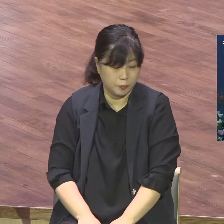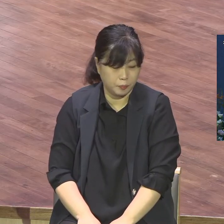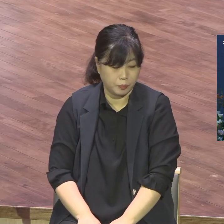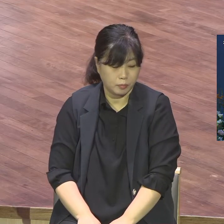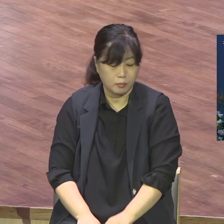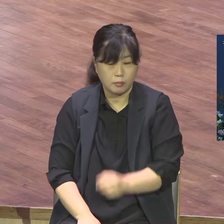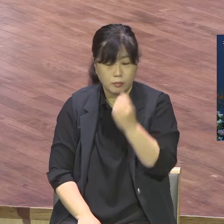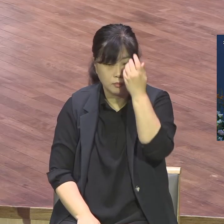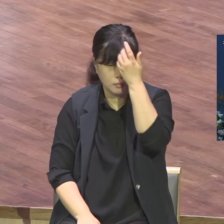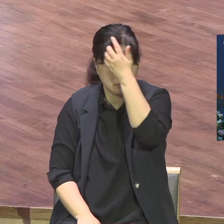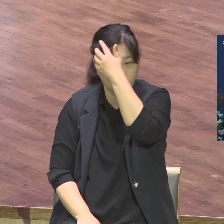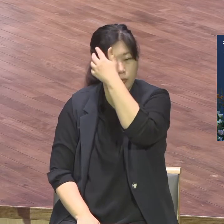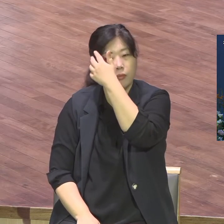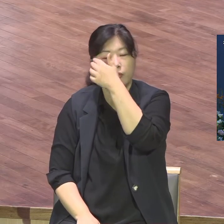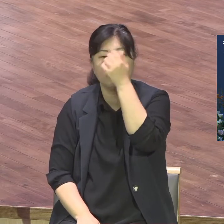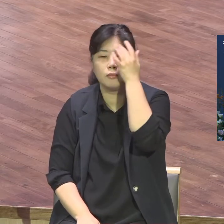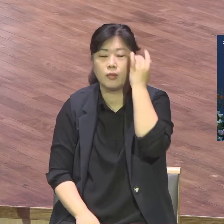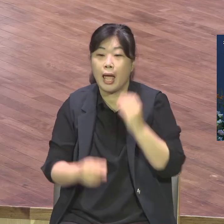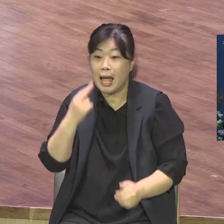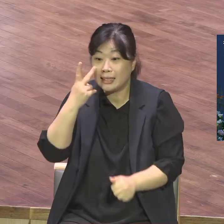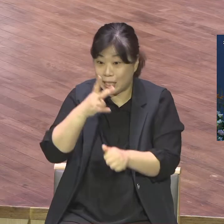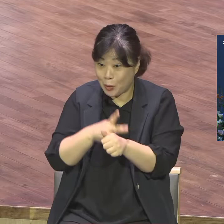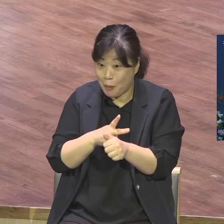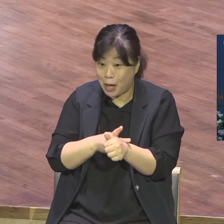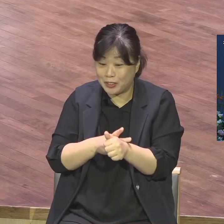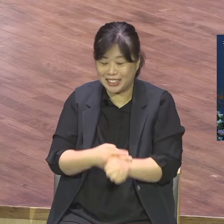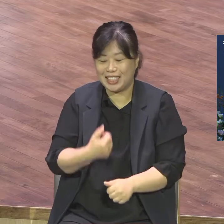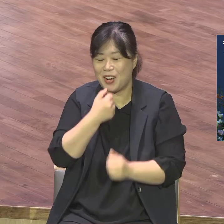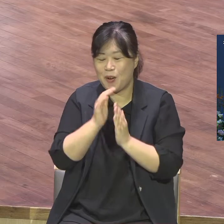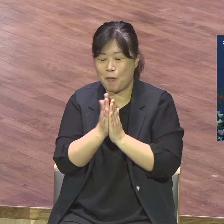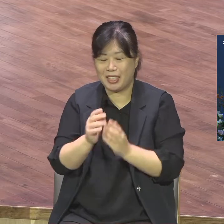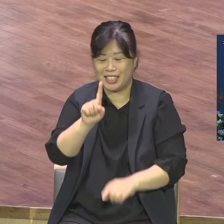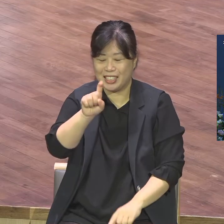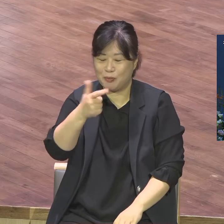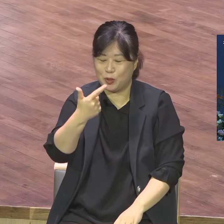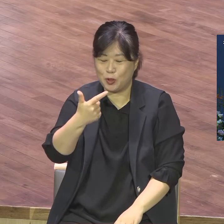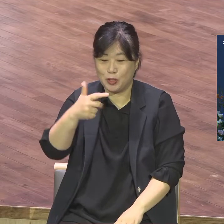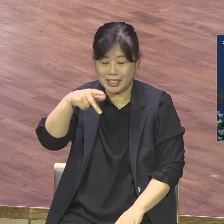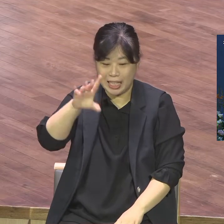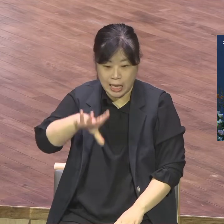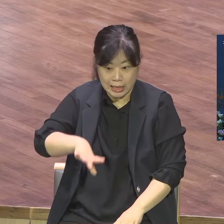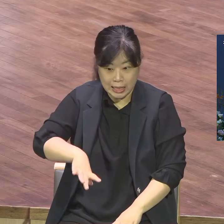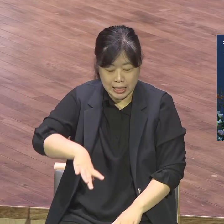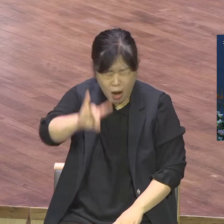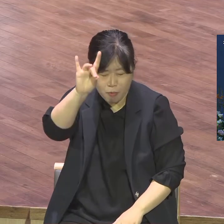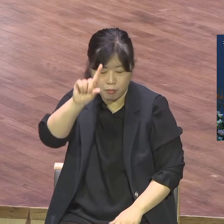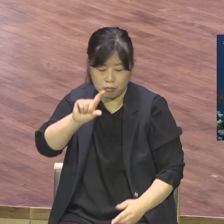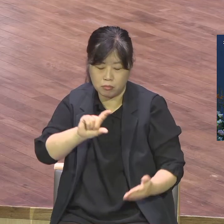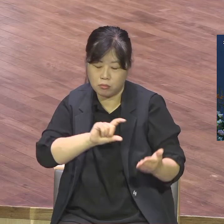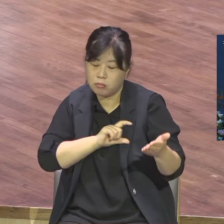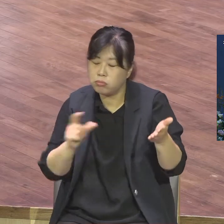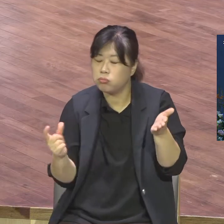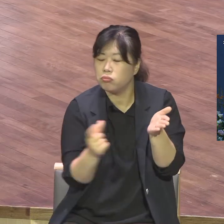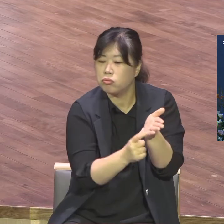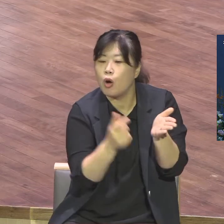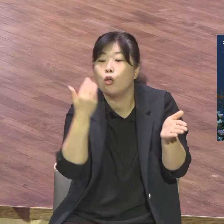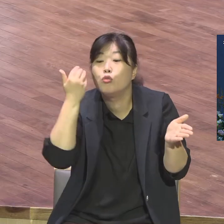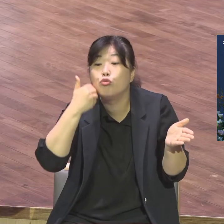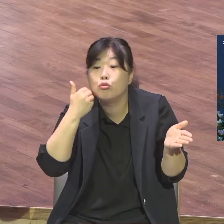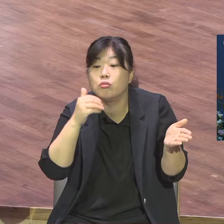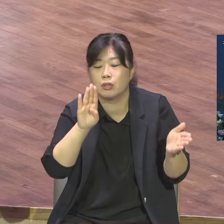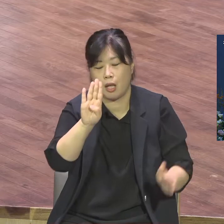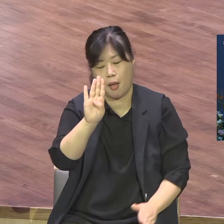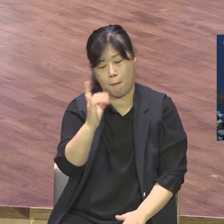사도 바울이 로마서 16장을 기록하면서 가장 처음 언급한 독립자가 베베요.